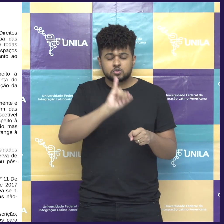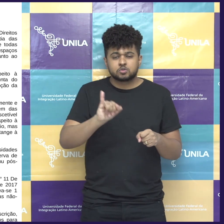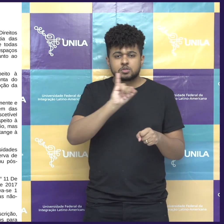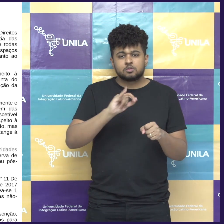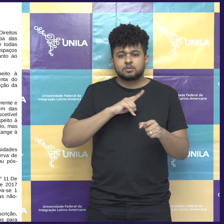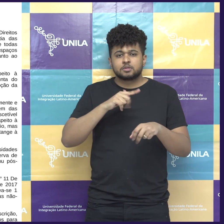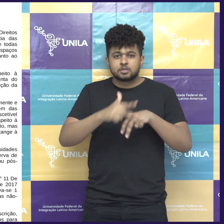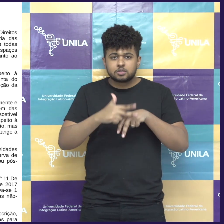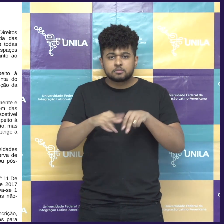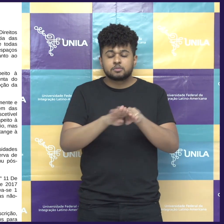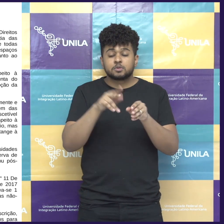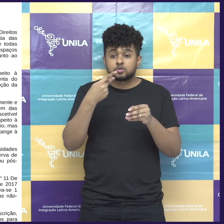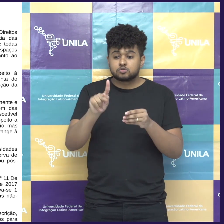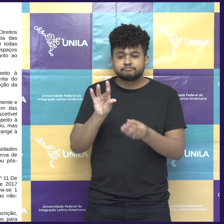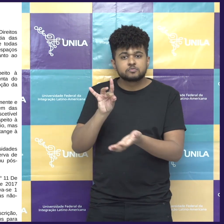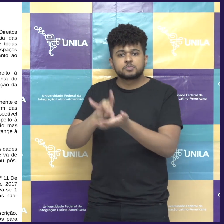sua operacionalização.